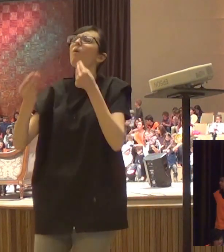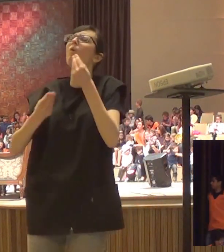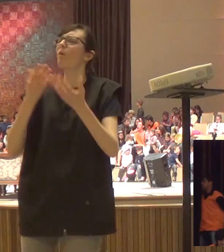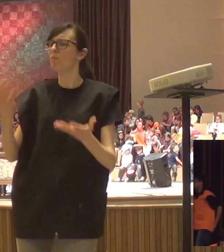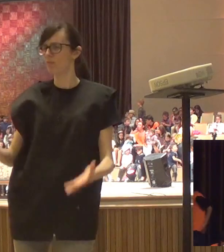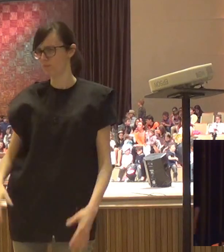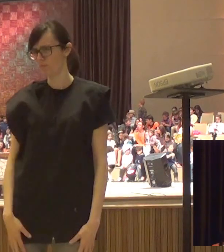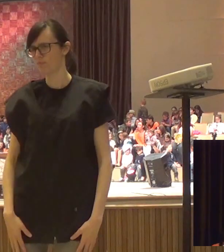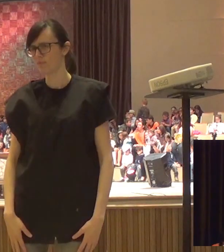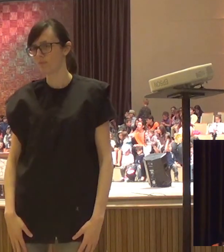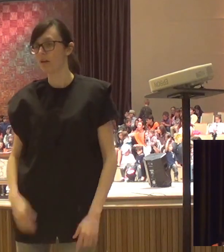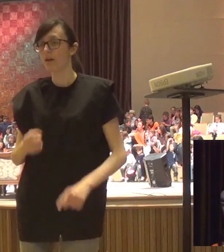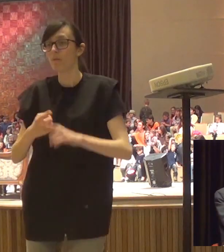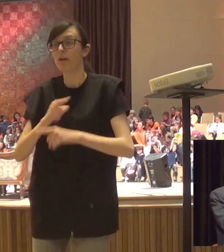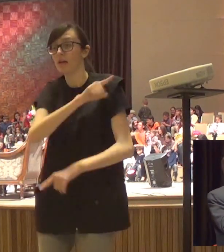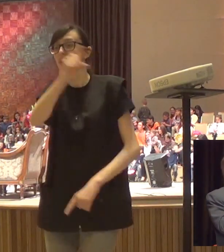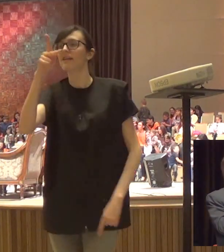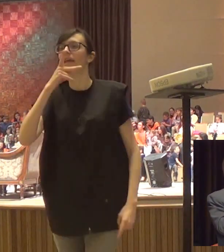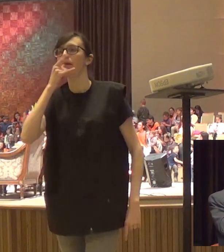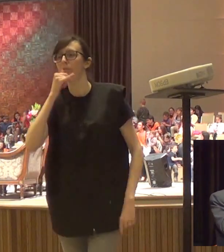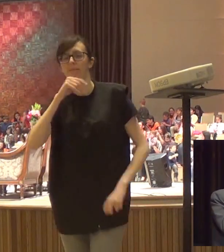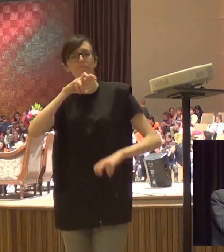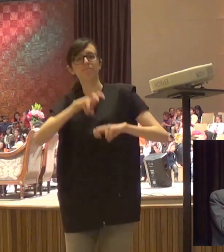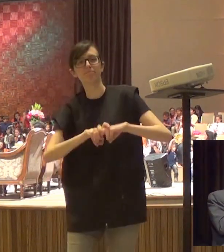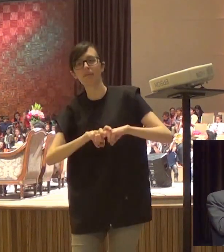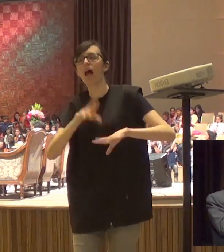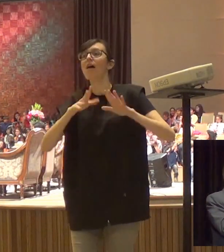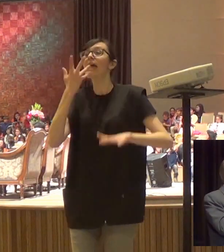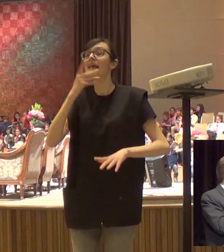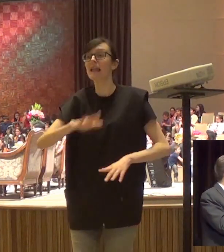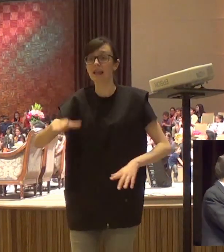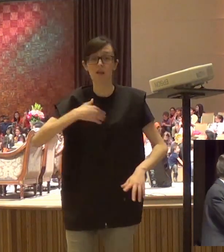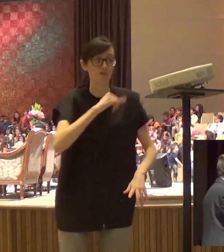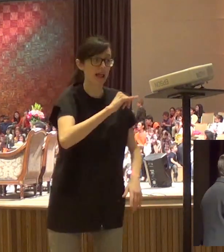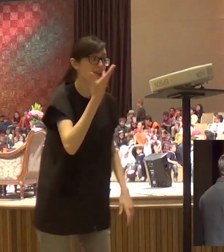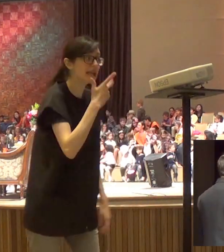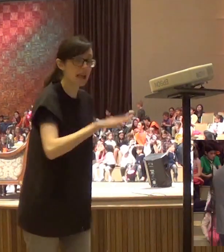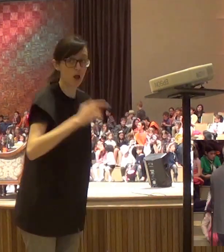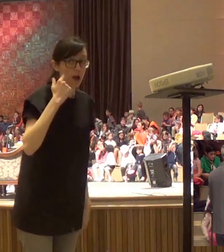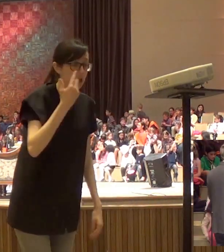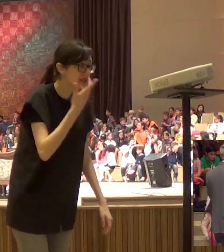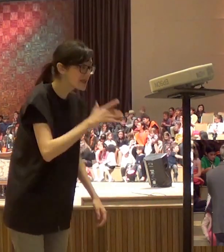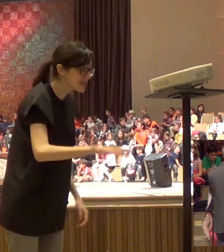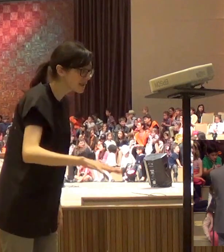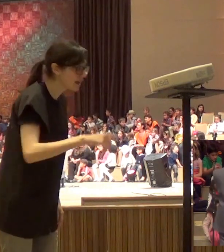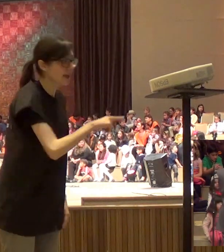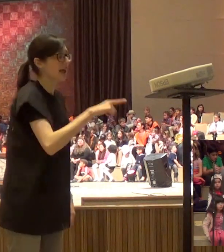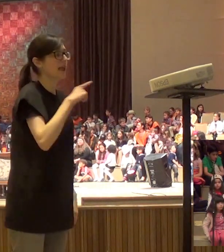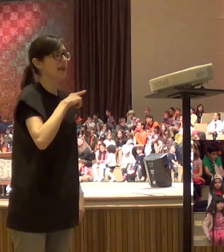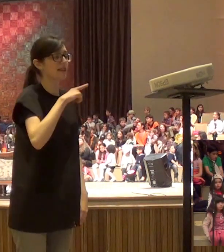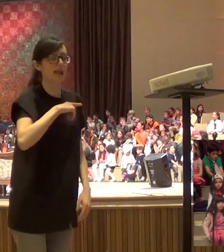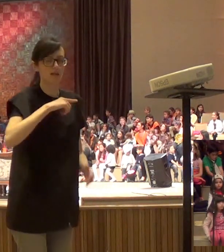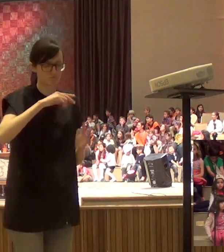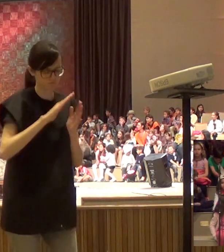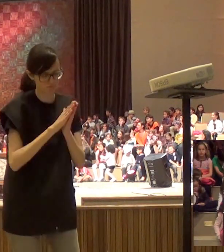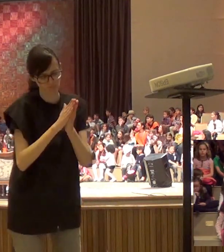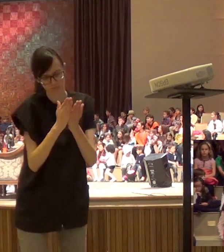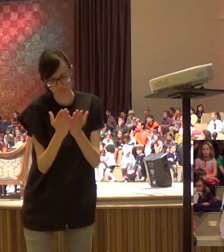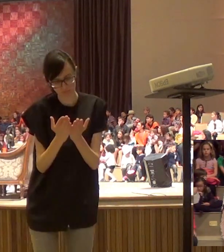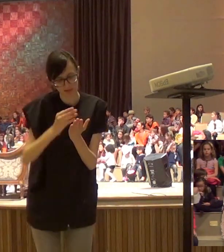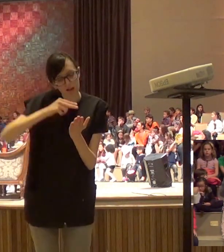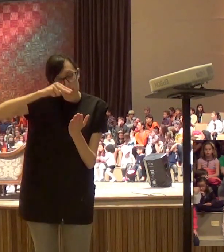texto bíblico. Para entendê-lo melhor. E pais que estão aqui presentes. Crianças. Deixa eu dar uma dica para vocês, crianças.